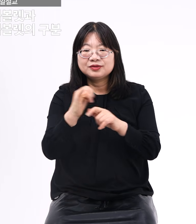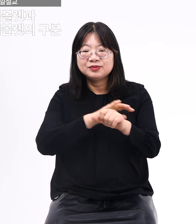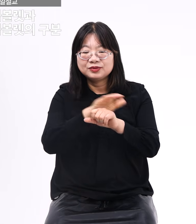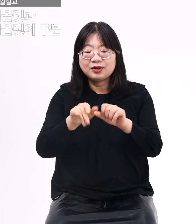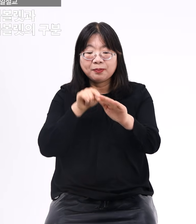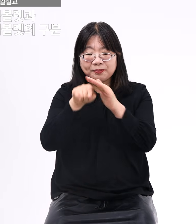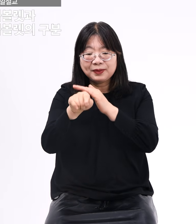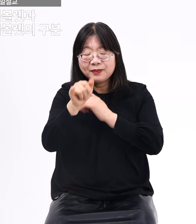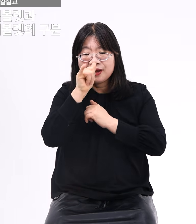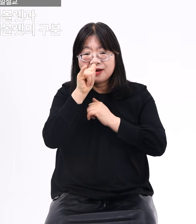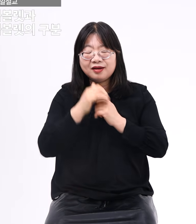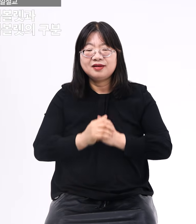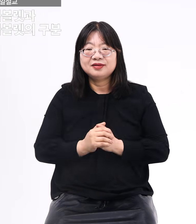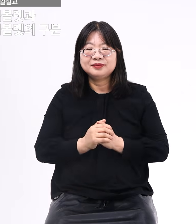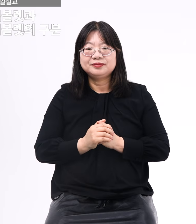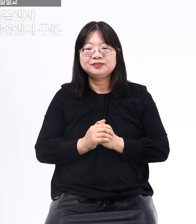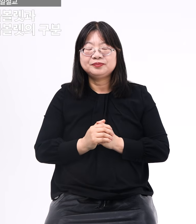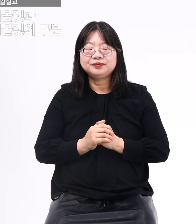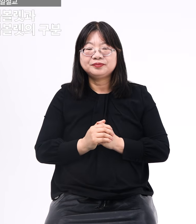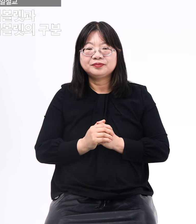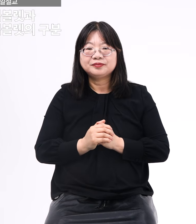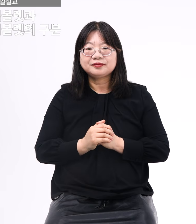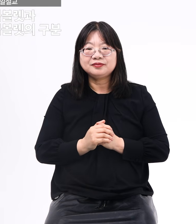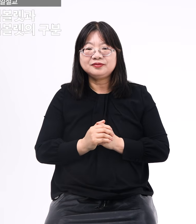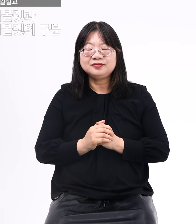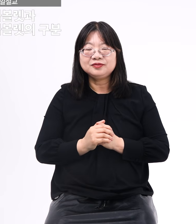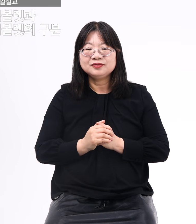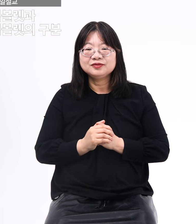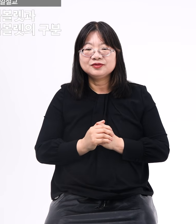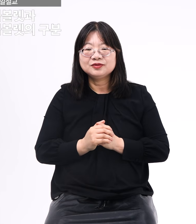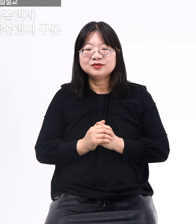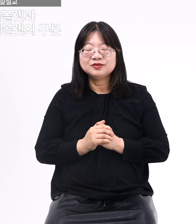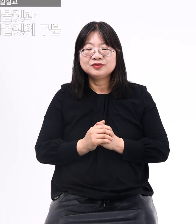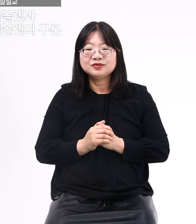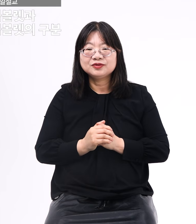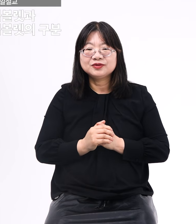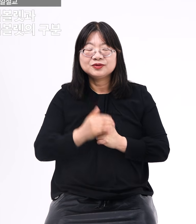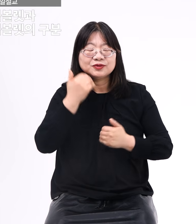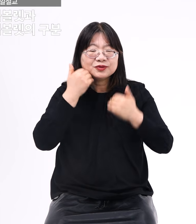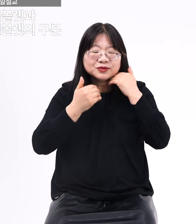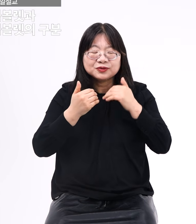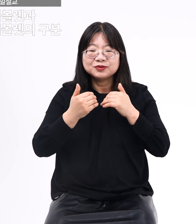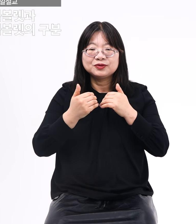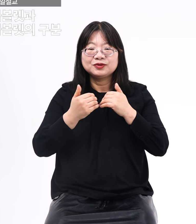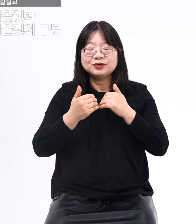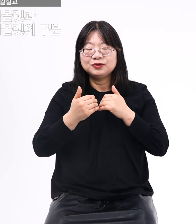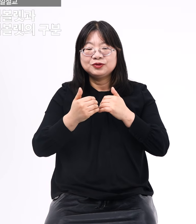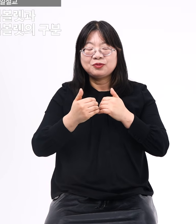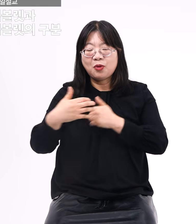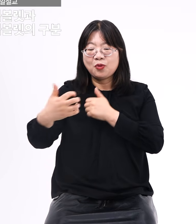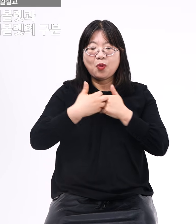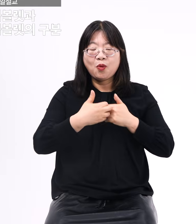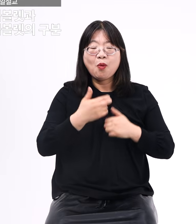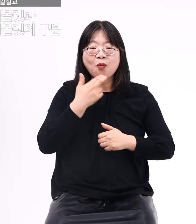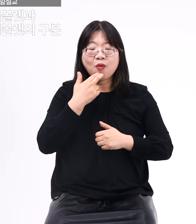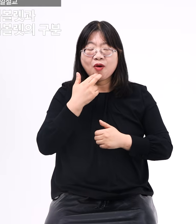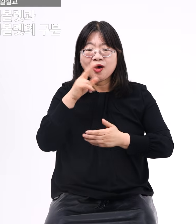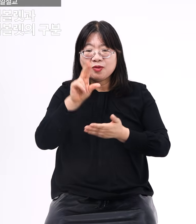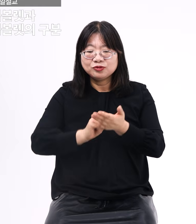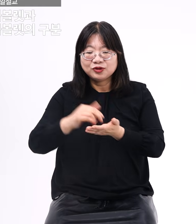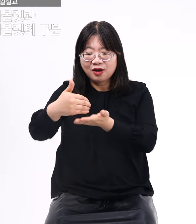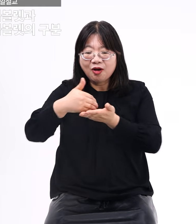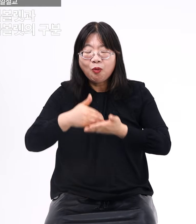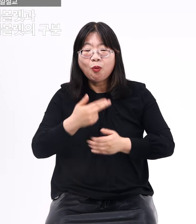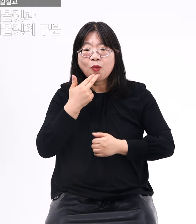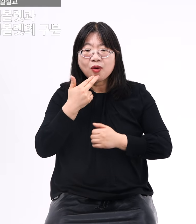무덤에 가는데 거기 가면요 누구도 시비를 걸질 않아요. 누구도 문제를